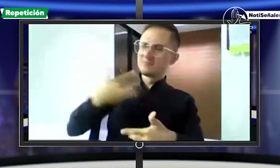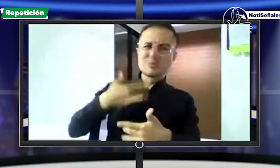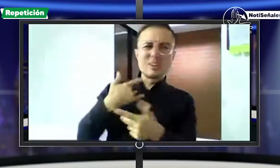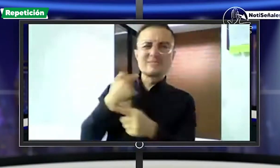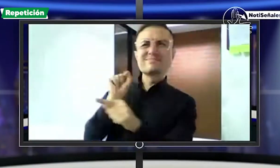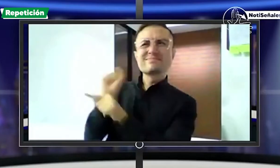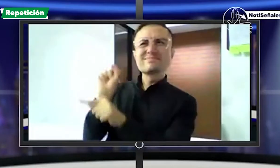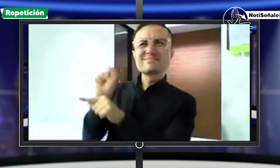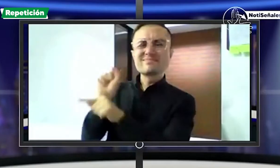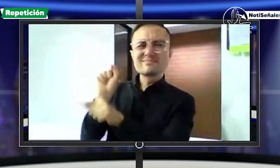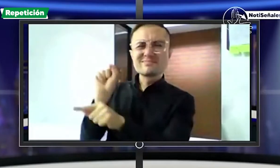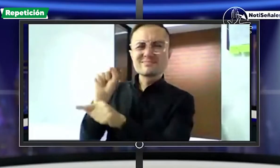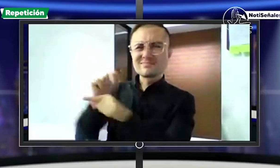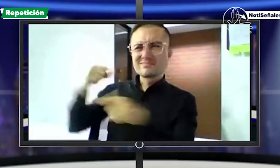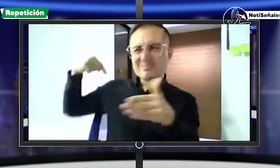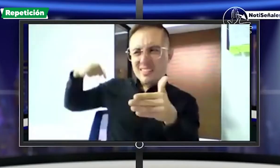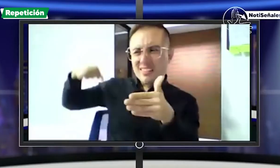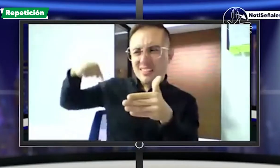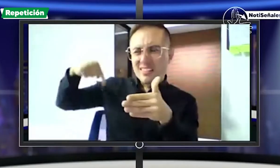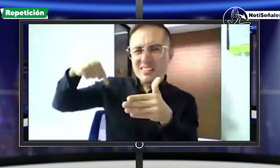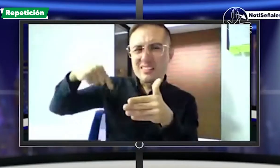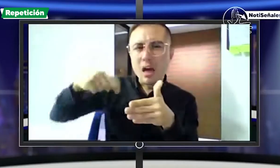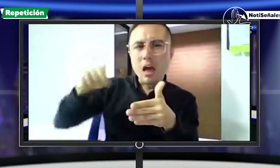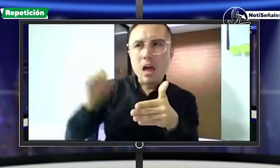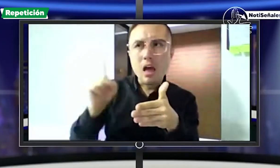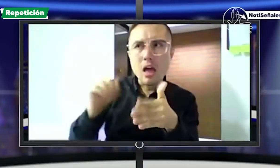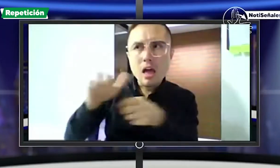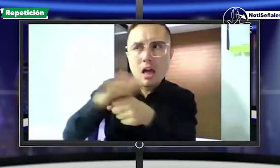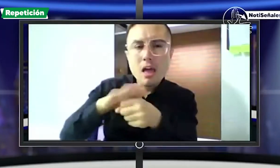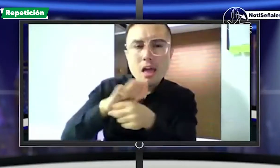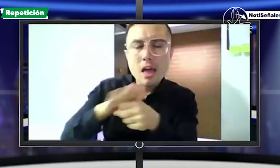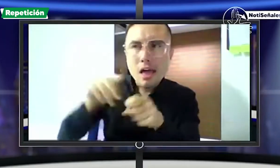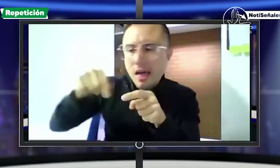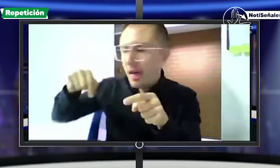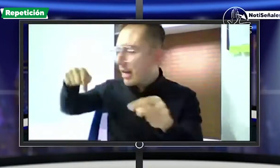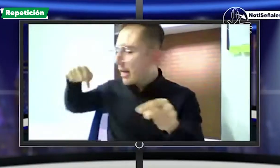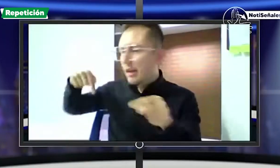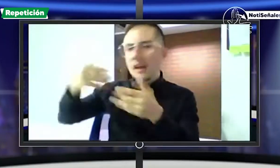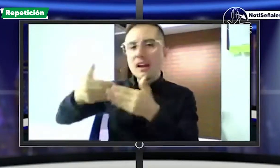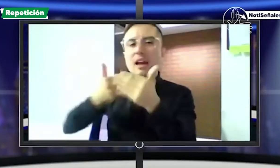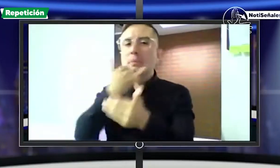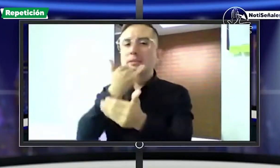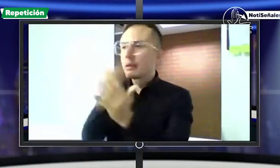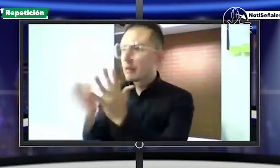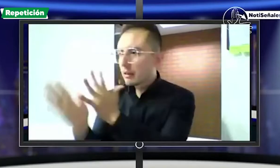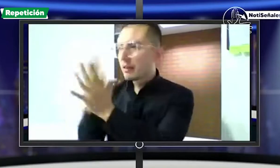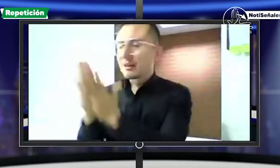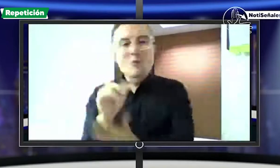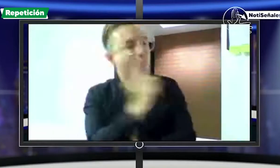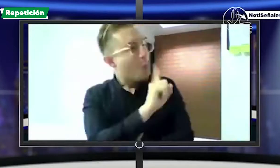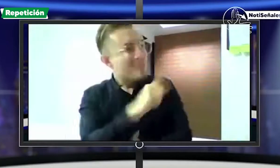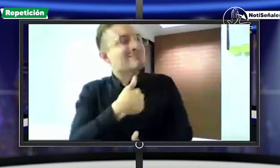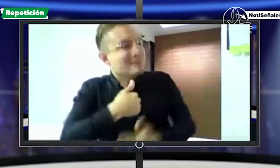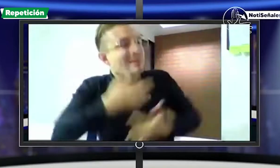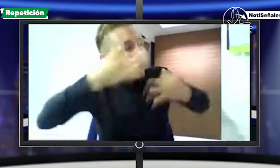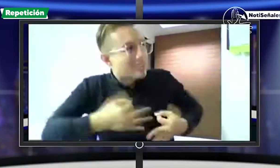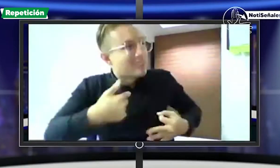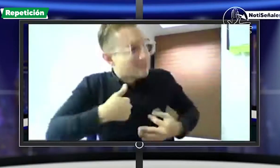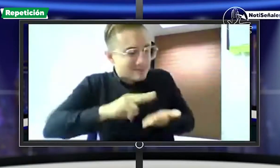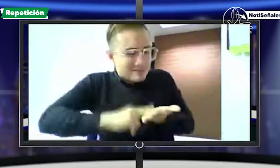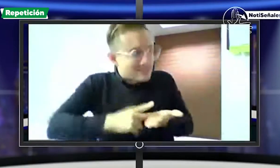nosotros como asociación pues no estemos del todo conformes con esto que está sucediendo con los intérpretes